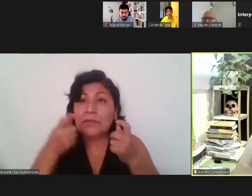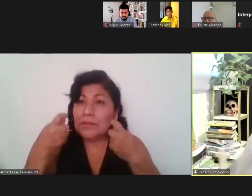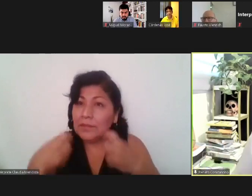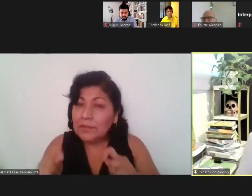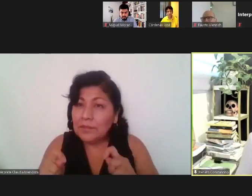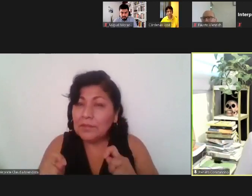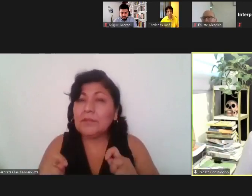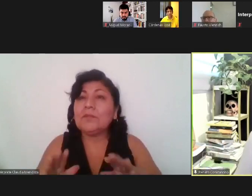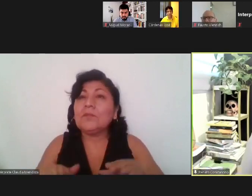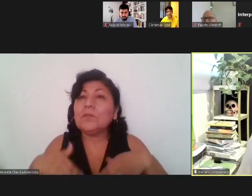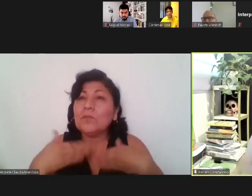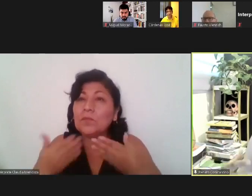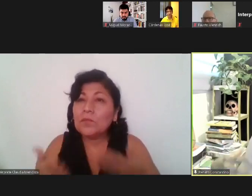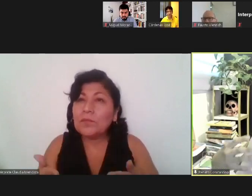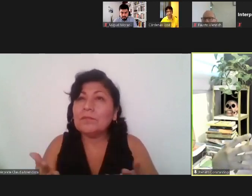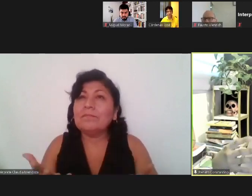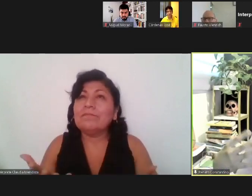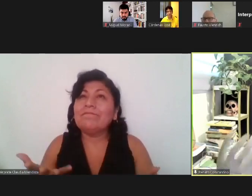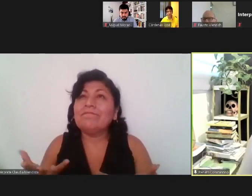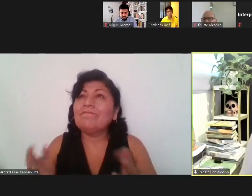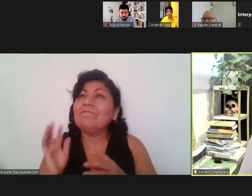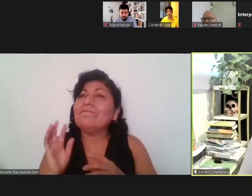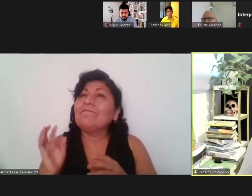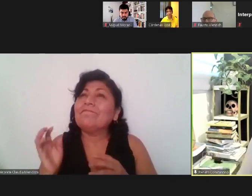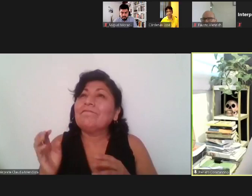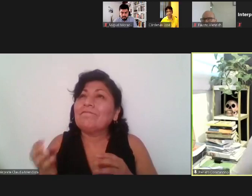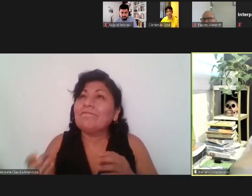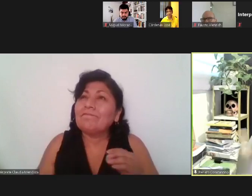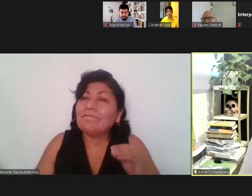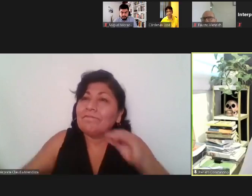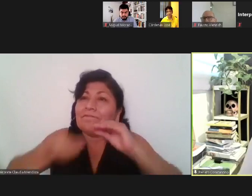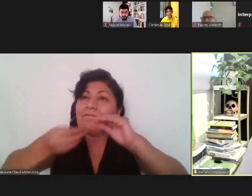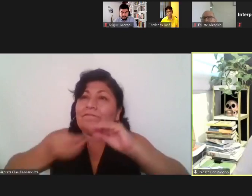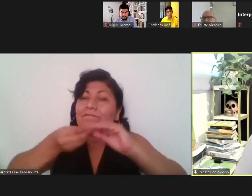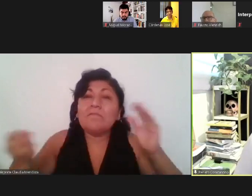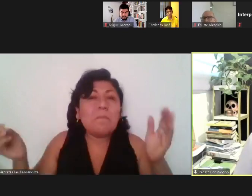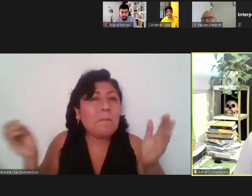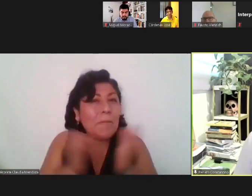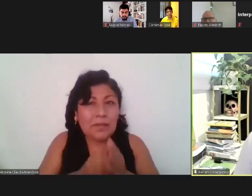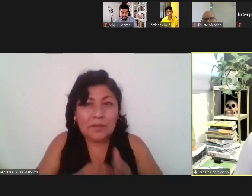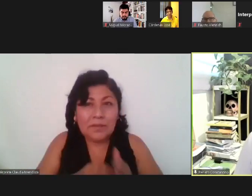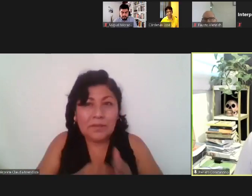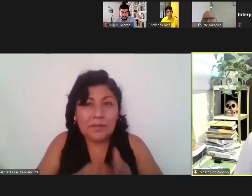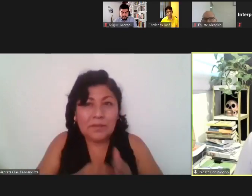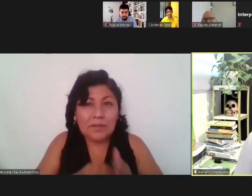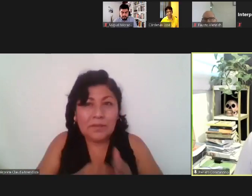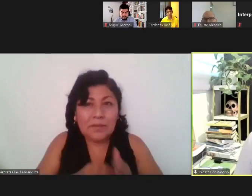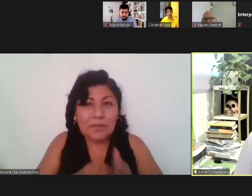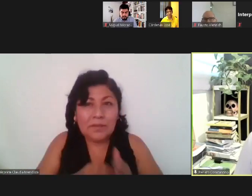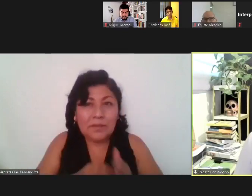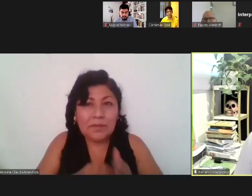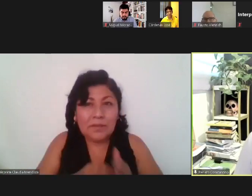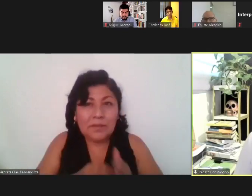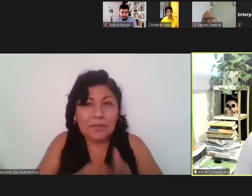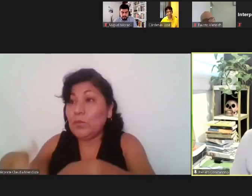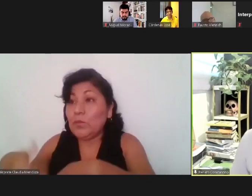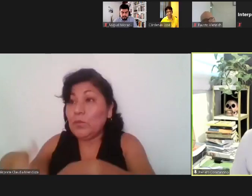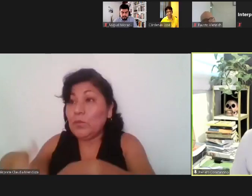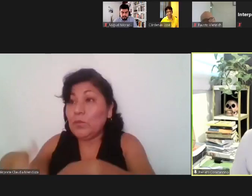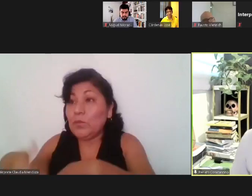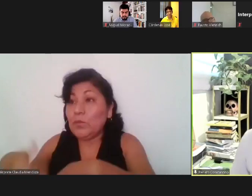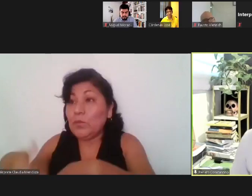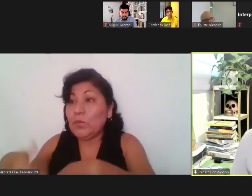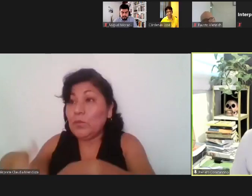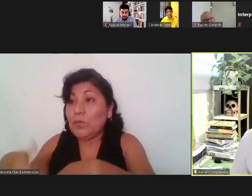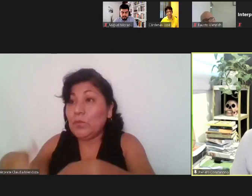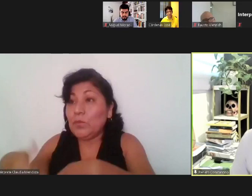más formas para que los beneficiarios puedan acceder a esto. Entonces, que pueda,